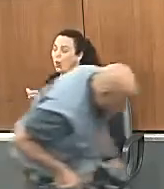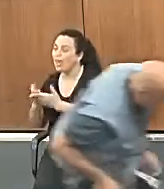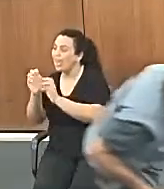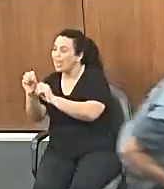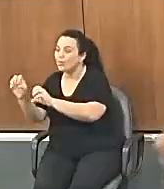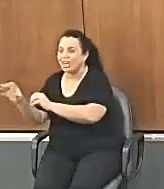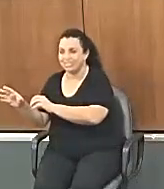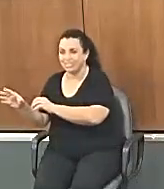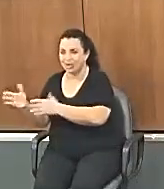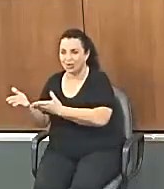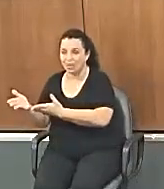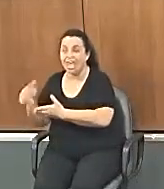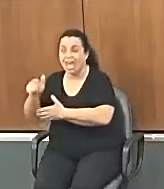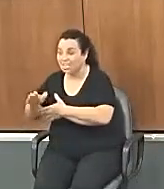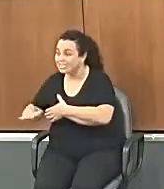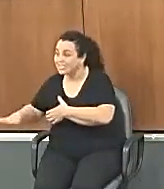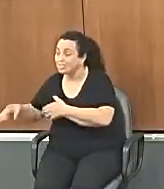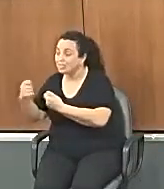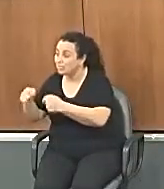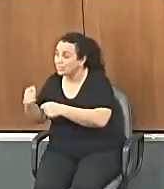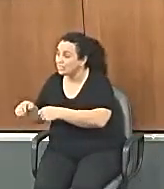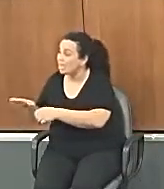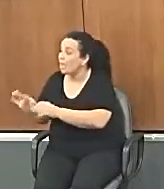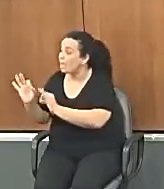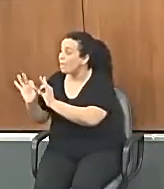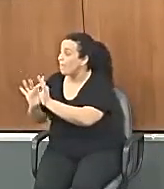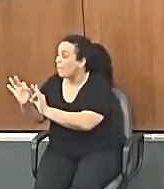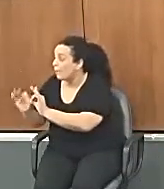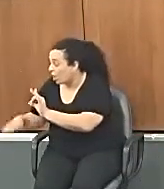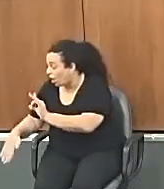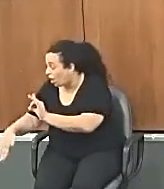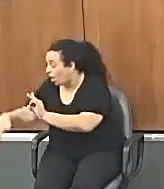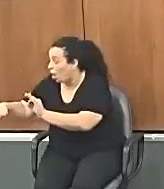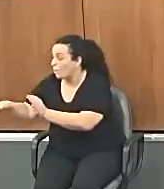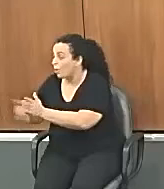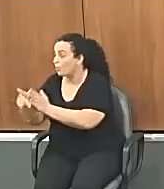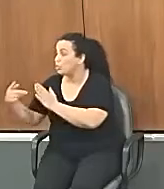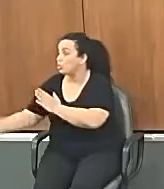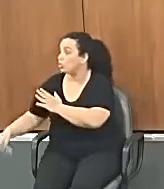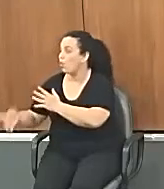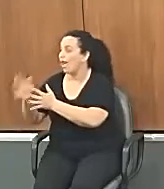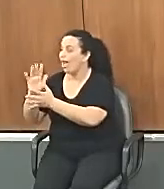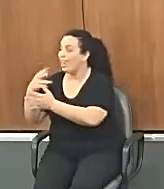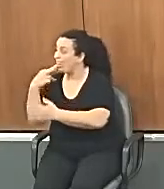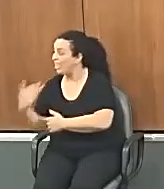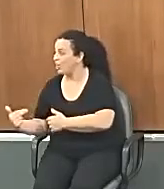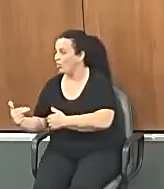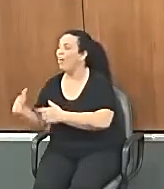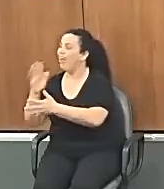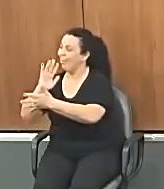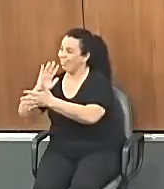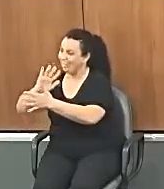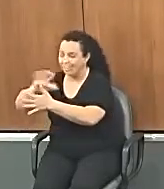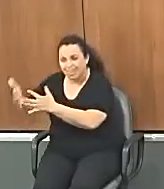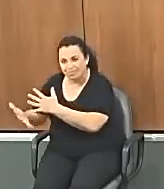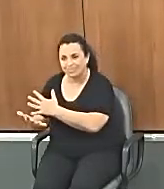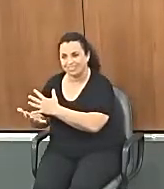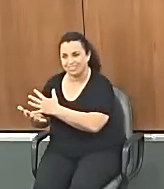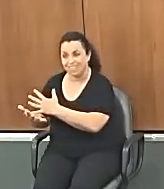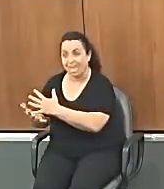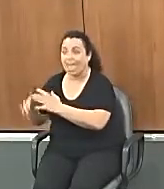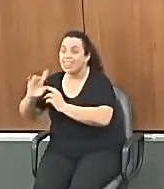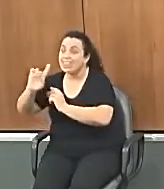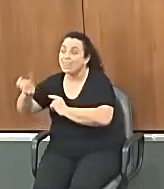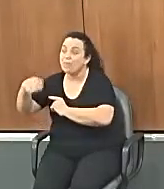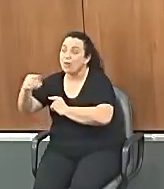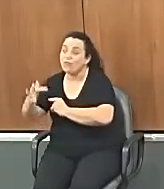crianças precisam ser preparados na sua língua pra depois tem outro profissional que mais pra frente vai